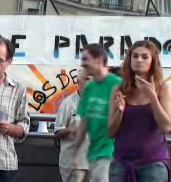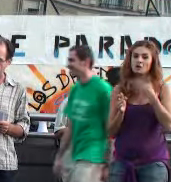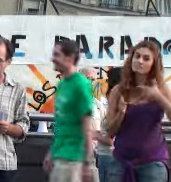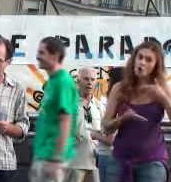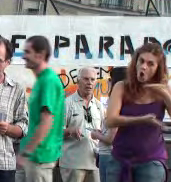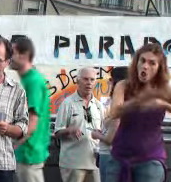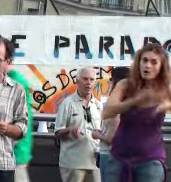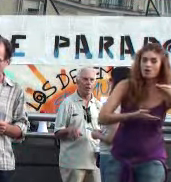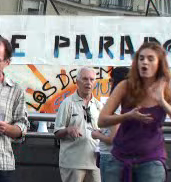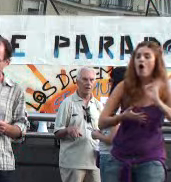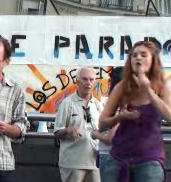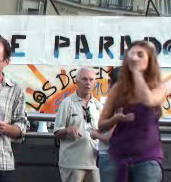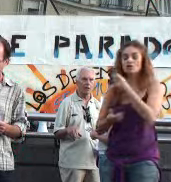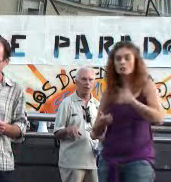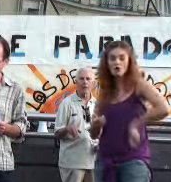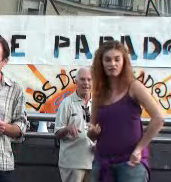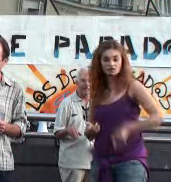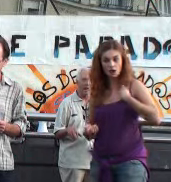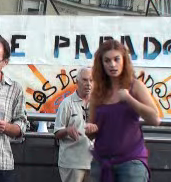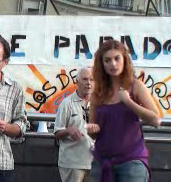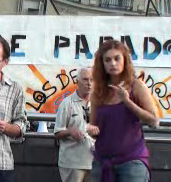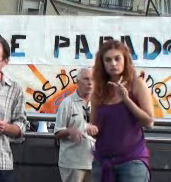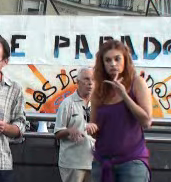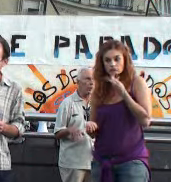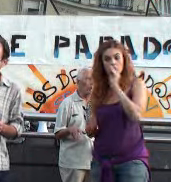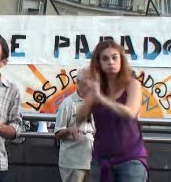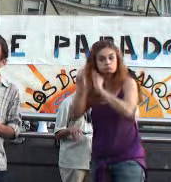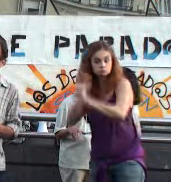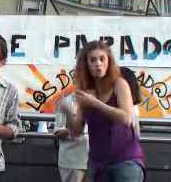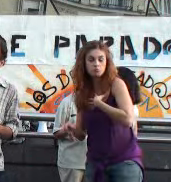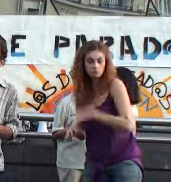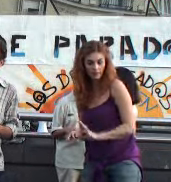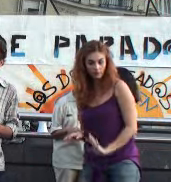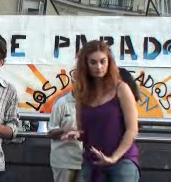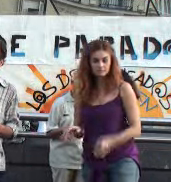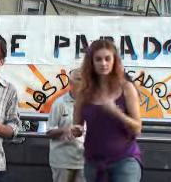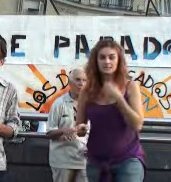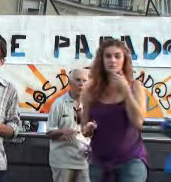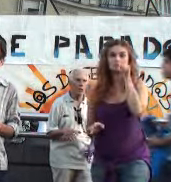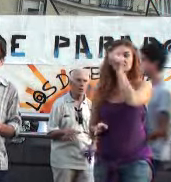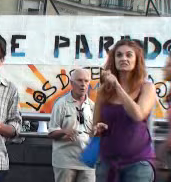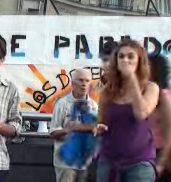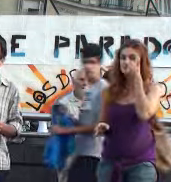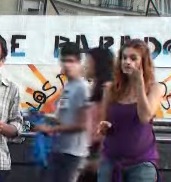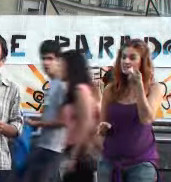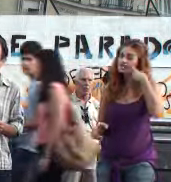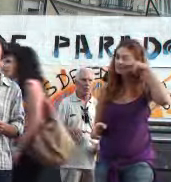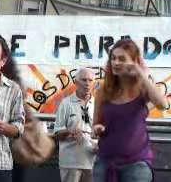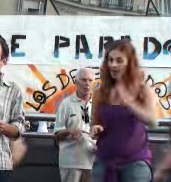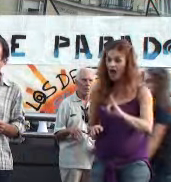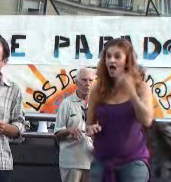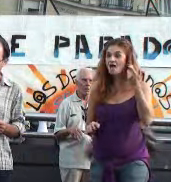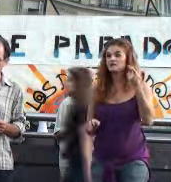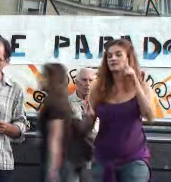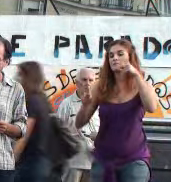haciendo consultas a profesionales en la materia de que se trate, porque siempre serán bienvenidas las personas que puedan aportar su experiencia en la gestión